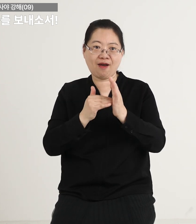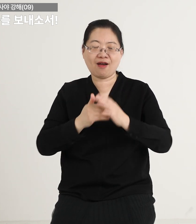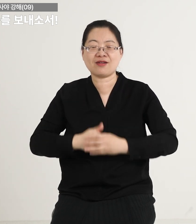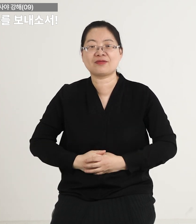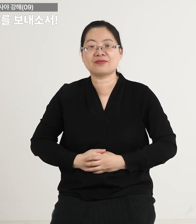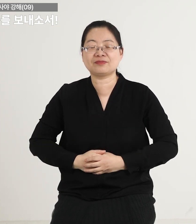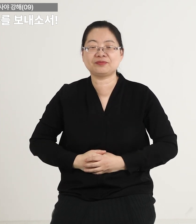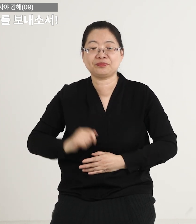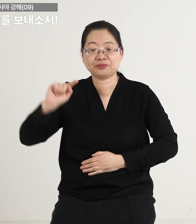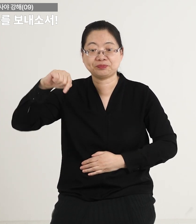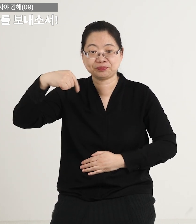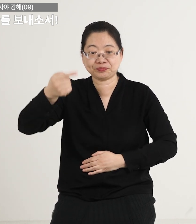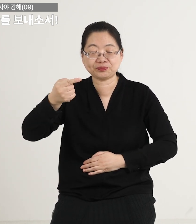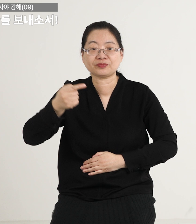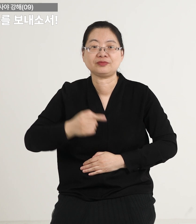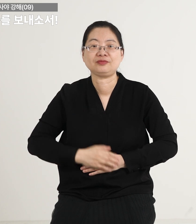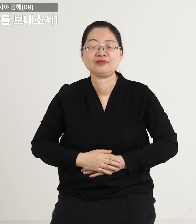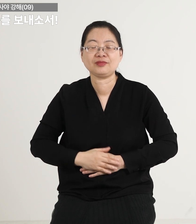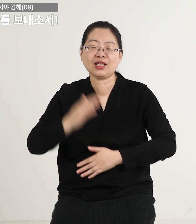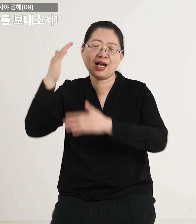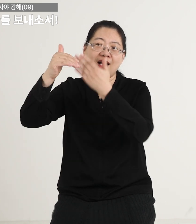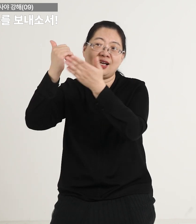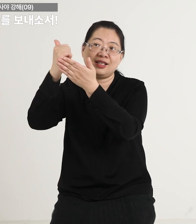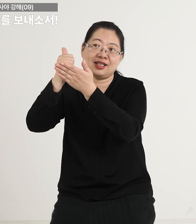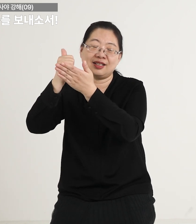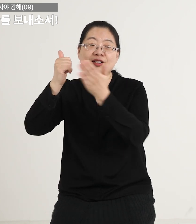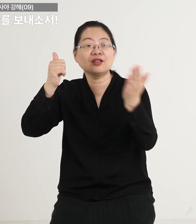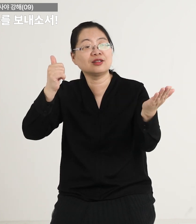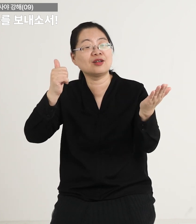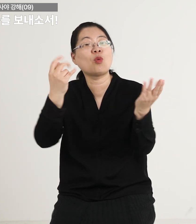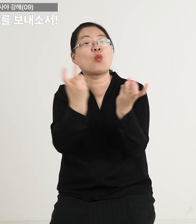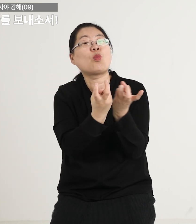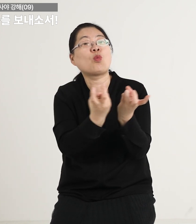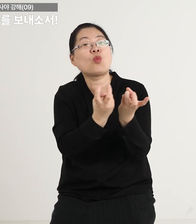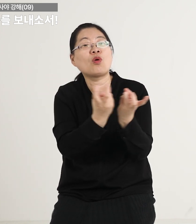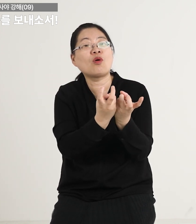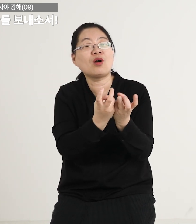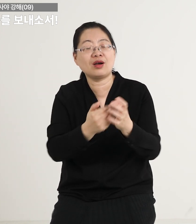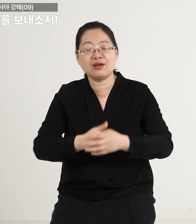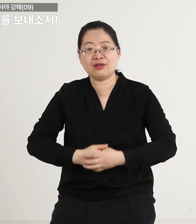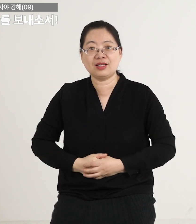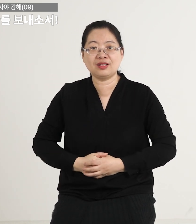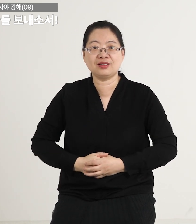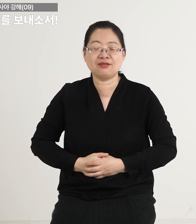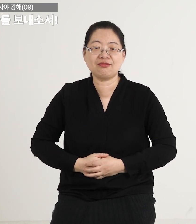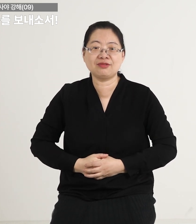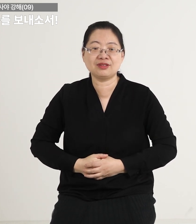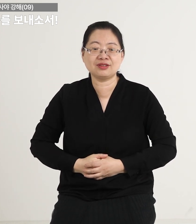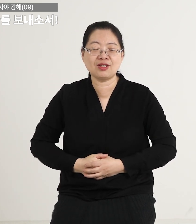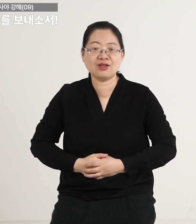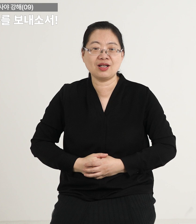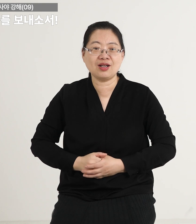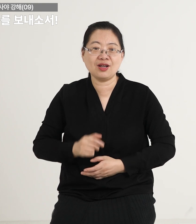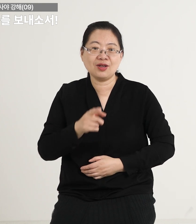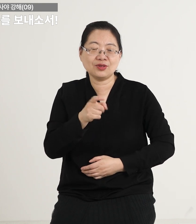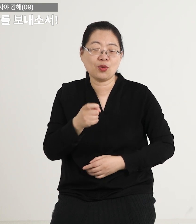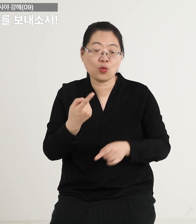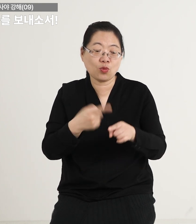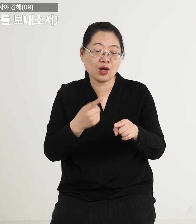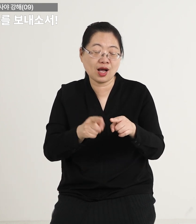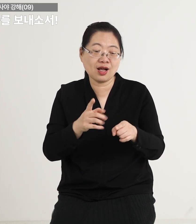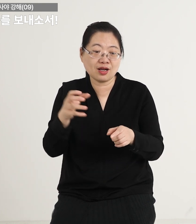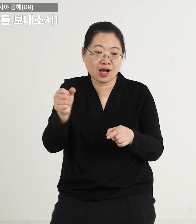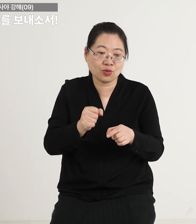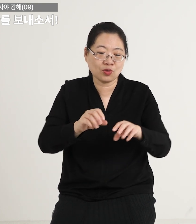볼까요? 하나님이 그를 어떻게 하사? 근데 그게 어떤 총칼의 위력으로 이루어진